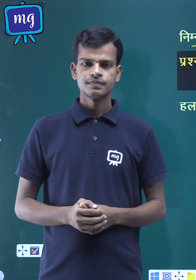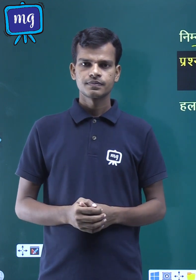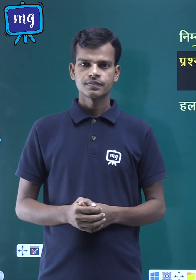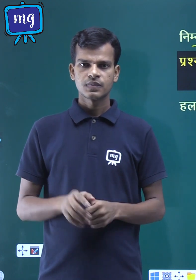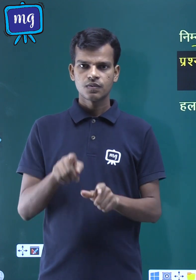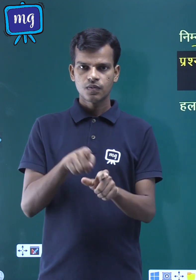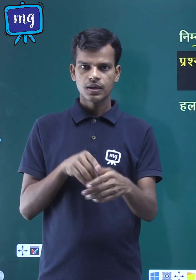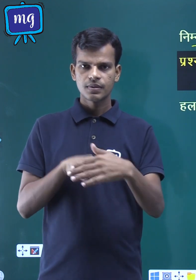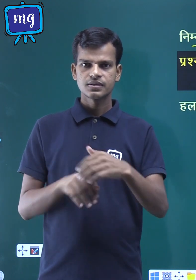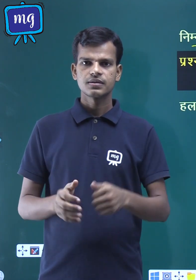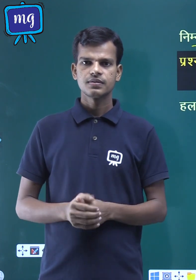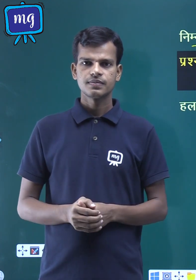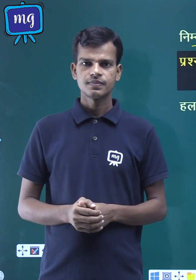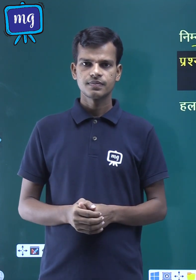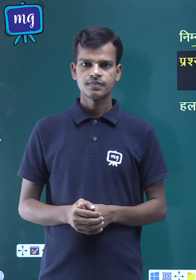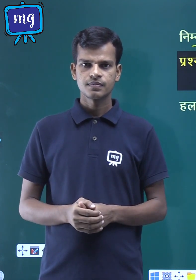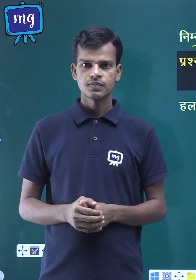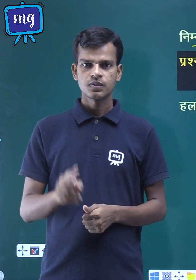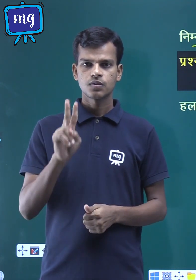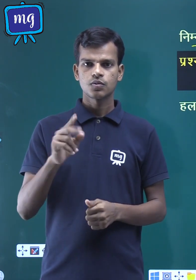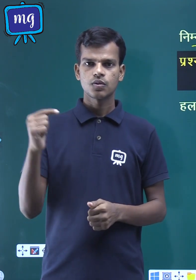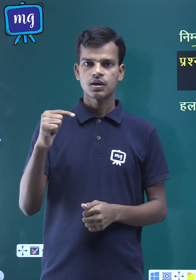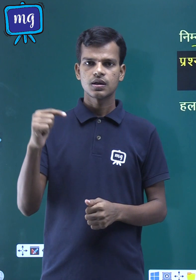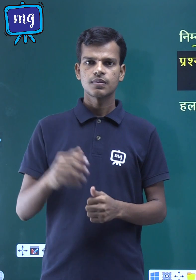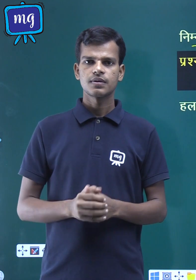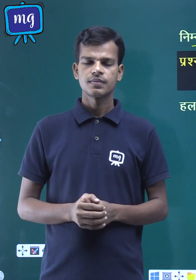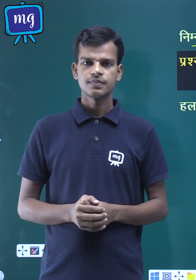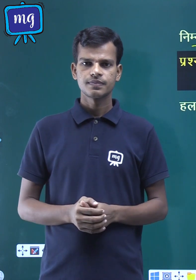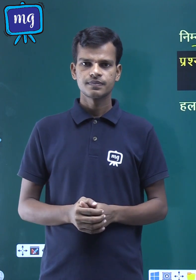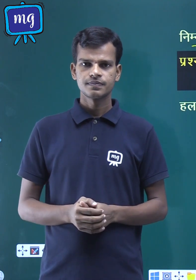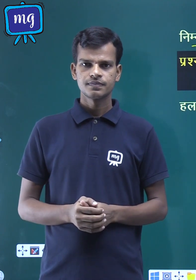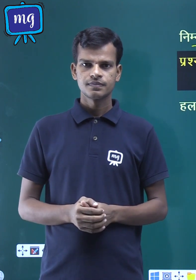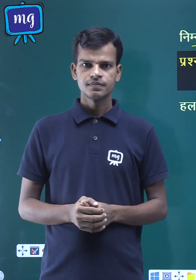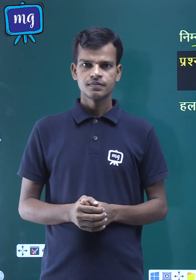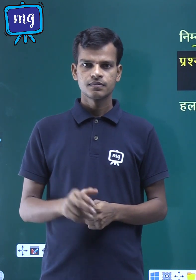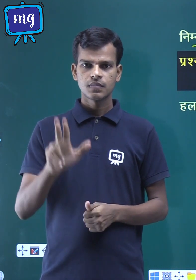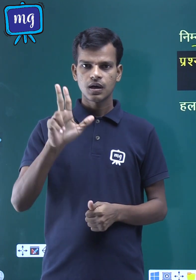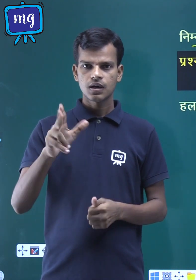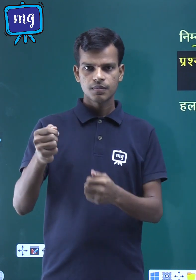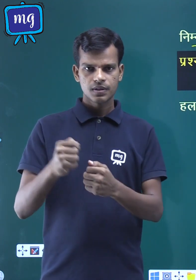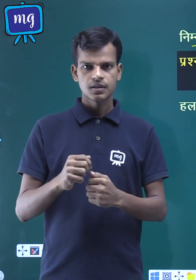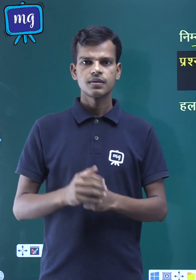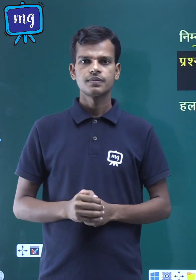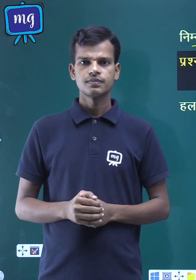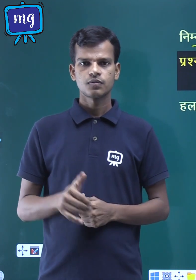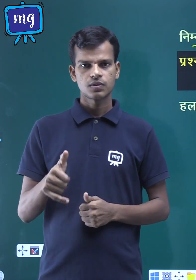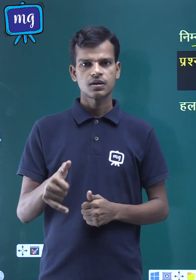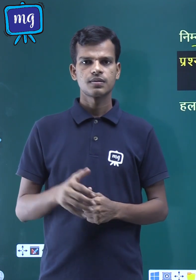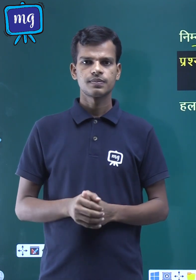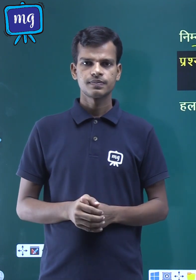y में से 2 घटाने पर 8 प्राप्त होते